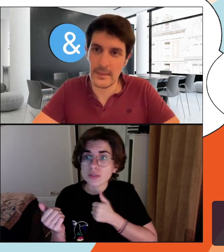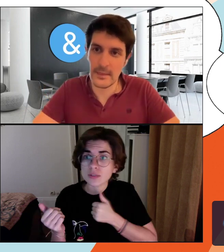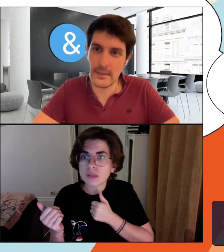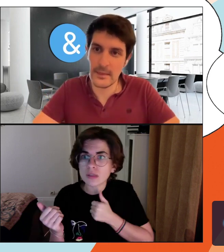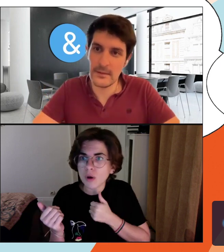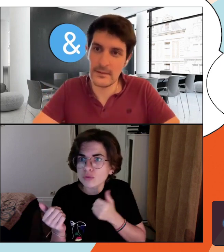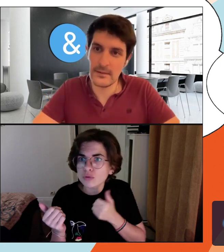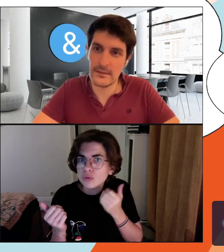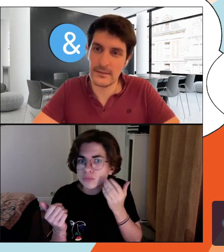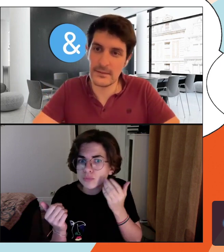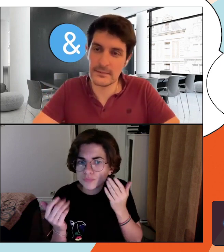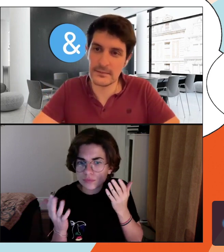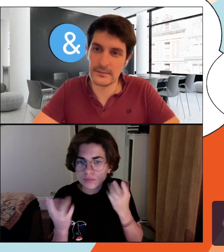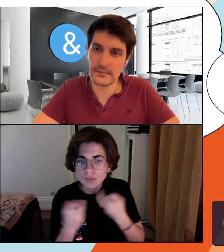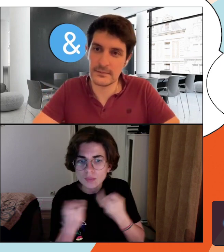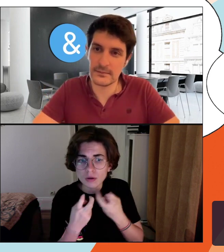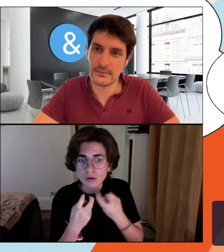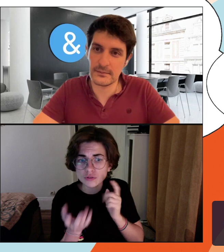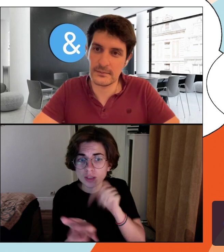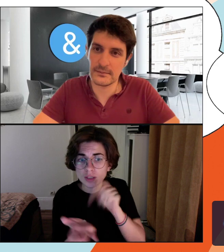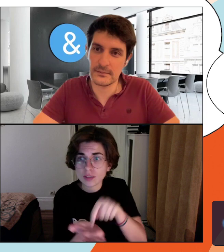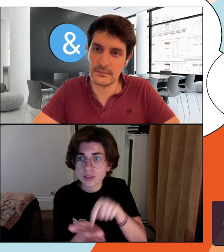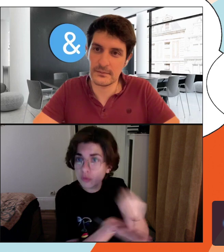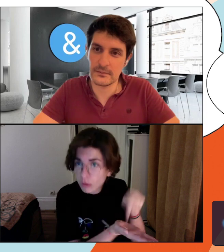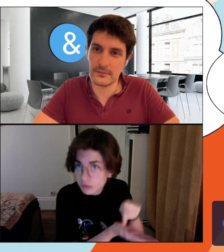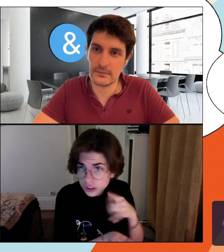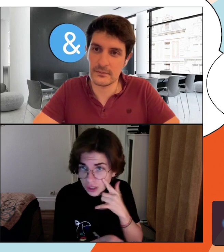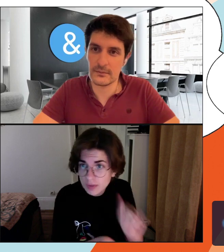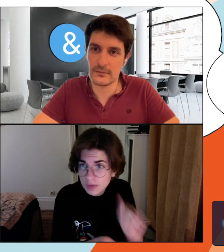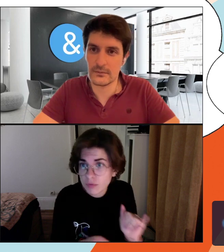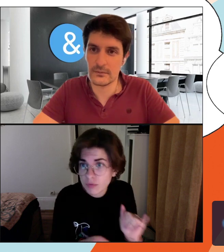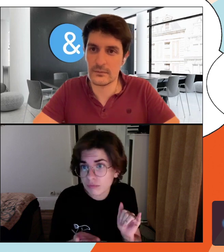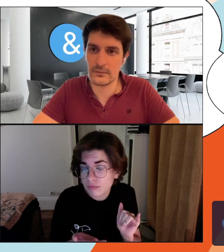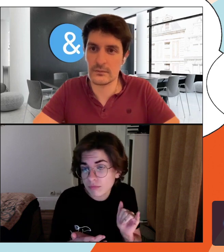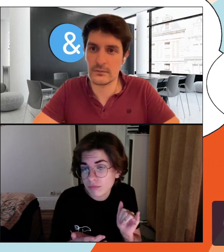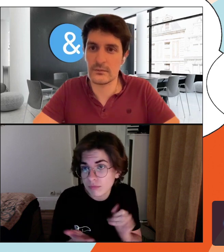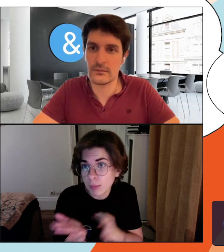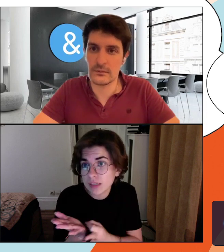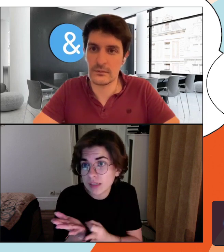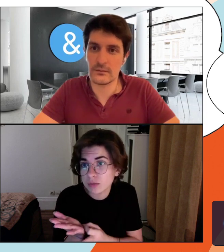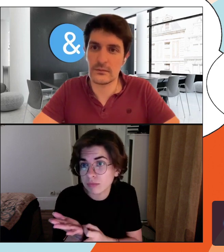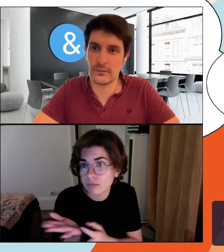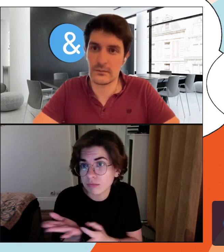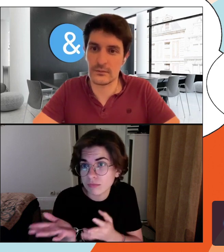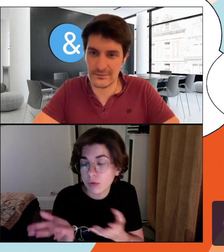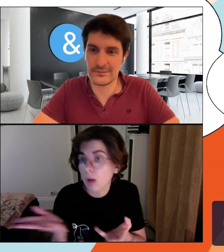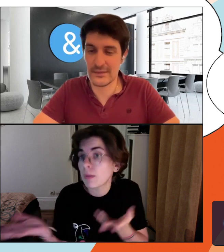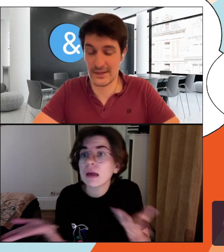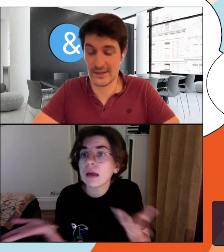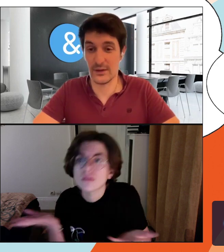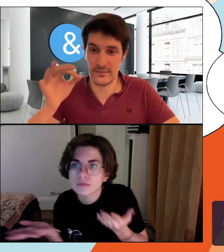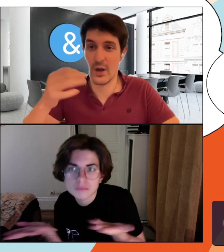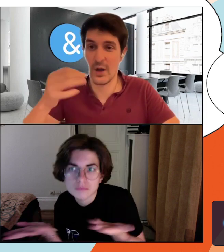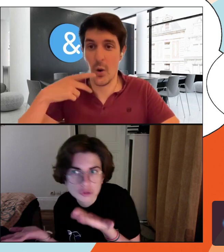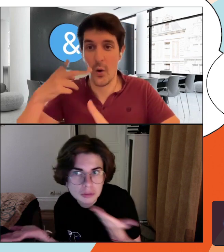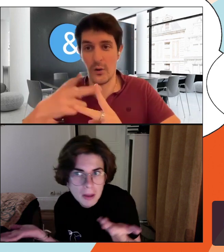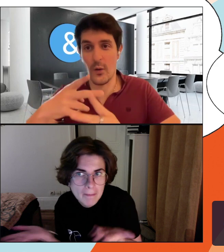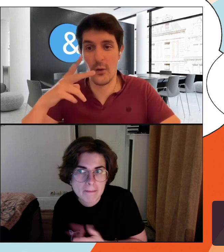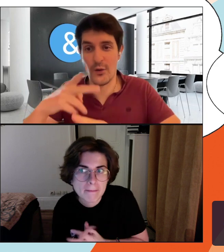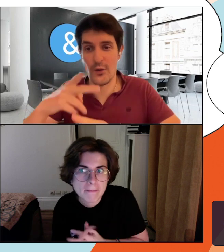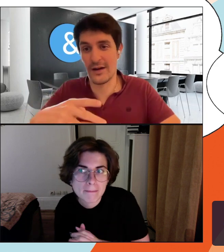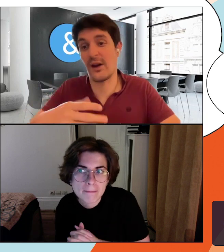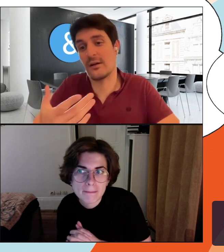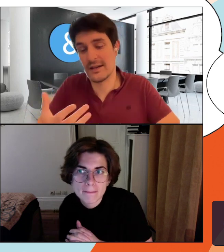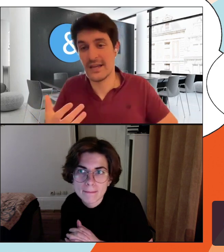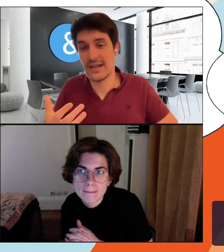personnellement, quand je vais dans un lieu, j'ai jamais vu l'application. Après, je sais pas.